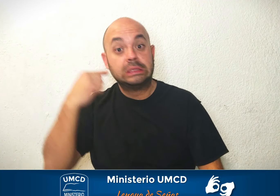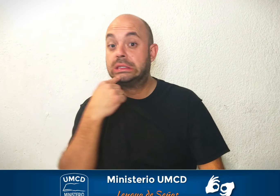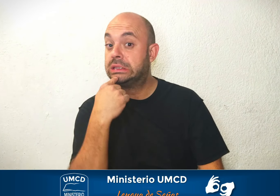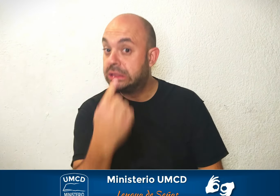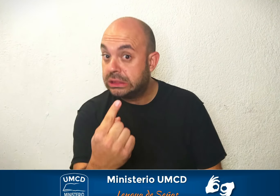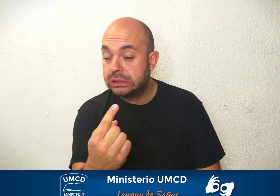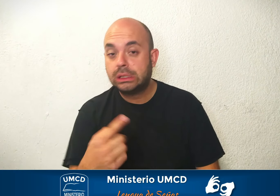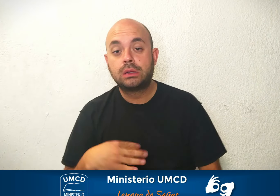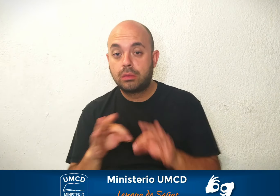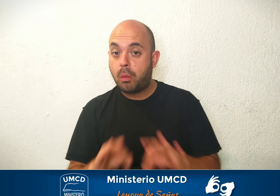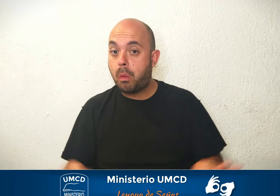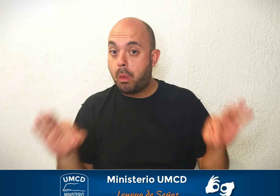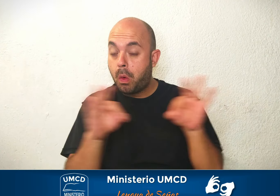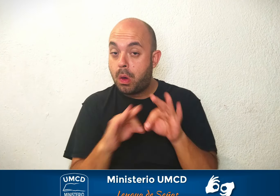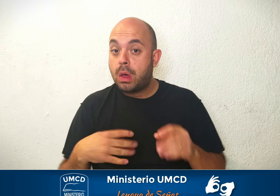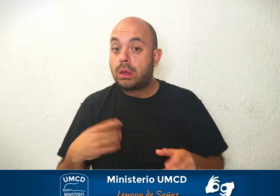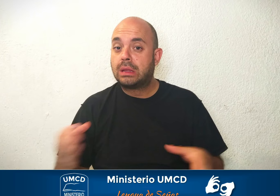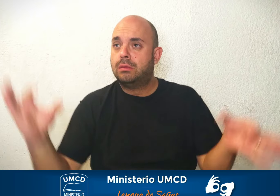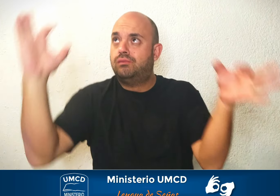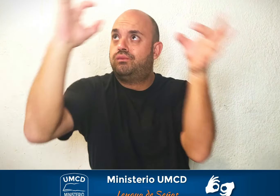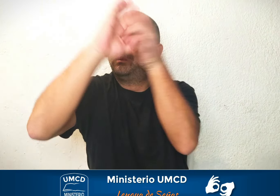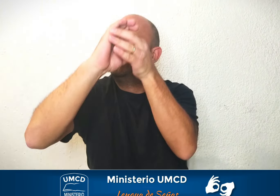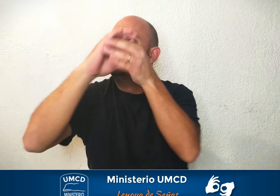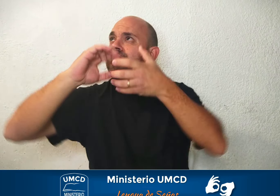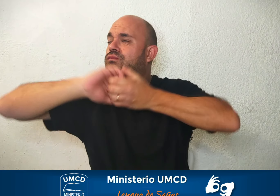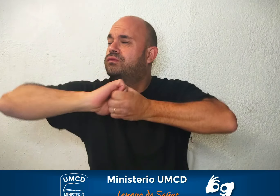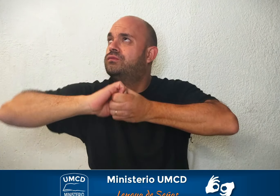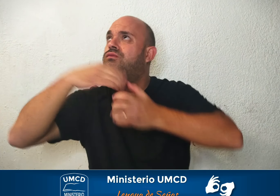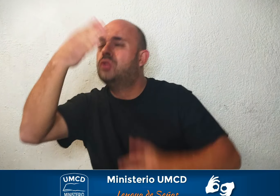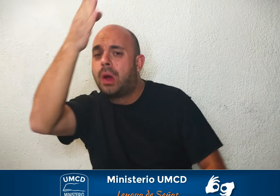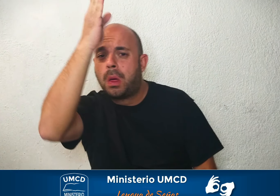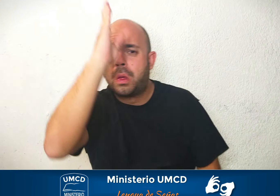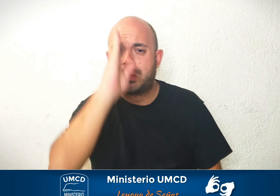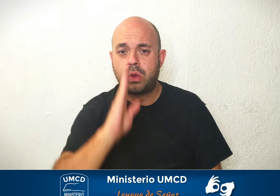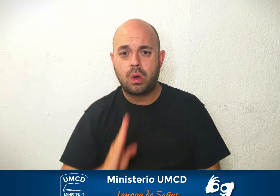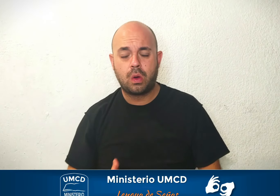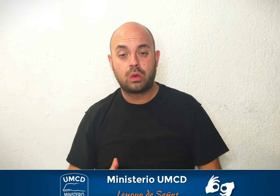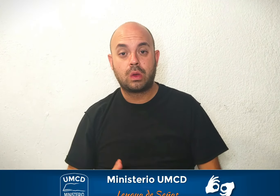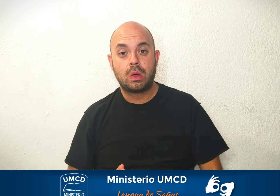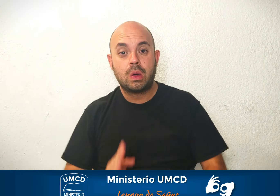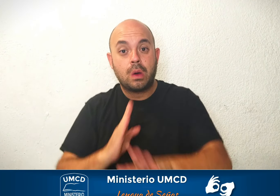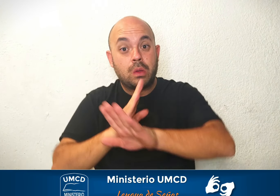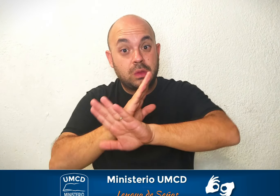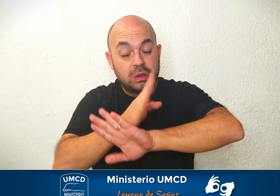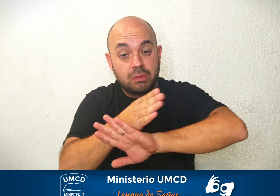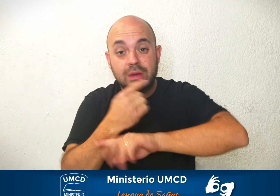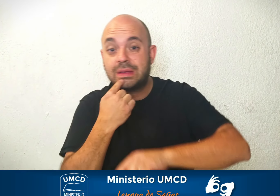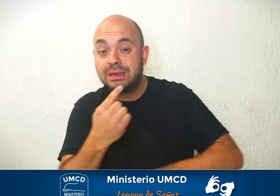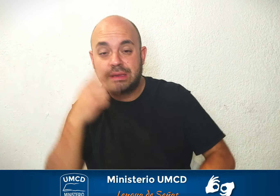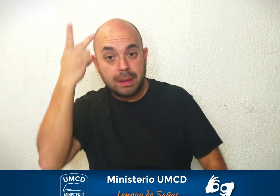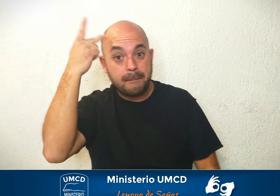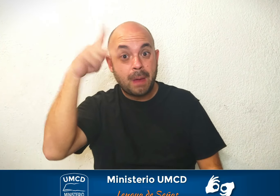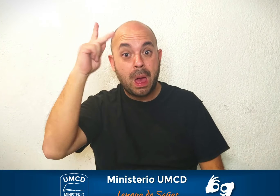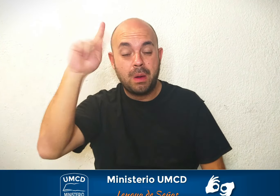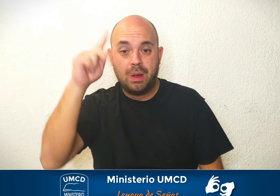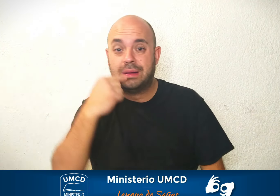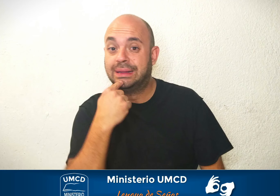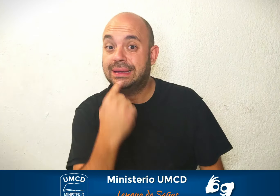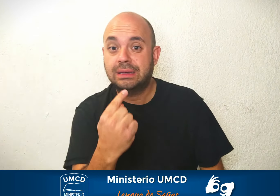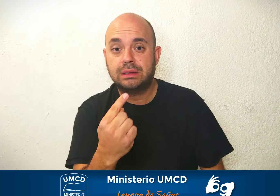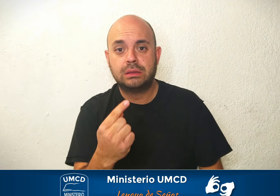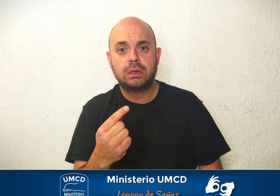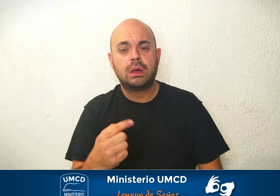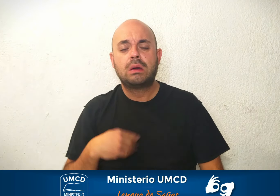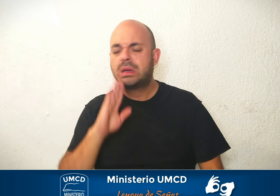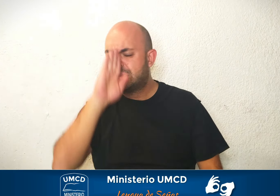tienen que vivir en una comunión con el Señor. En los 2 últimos versículos, Pablo les